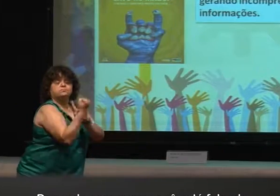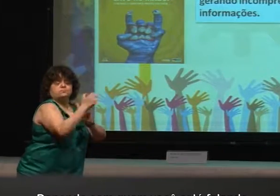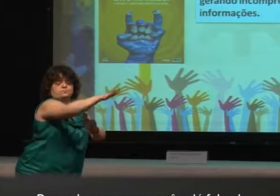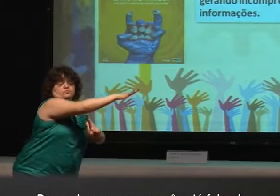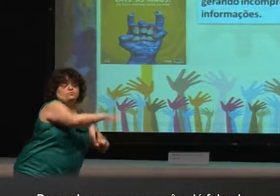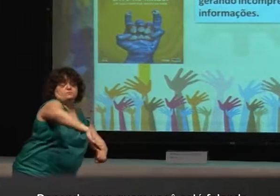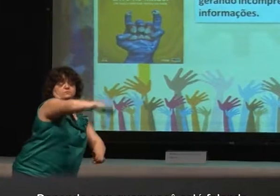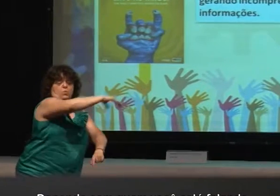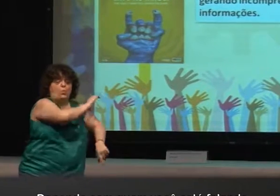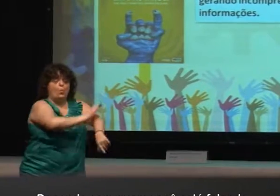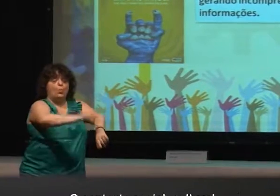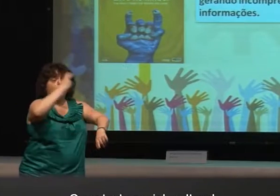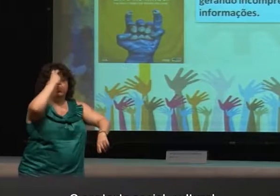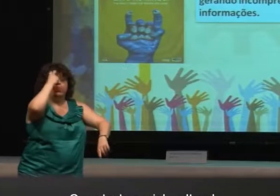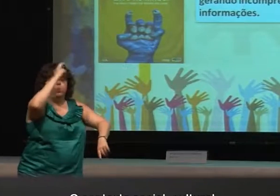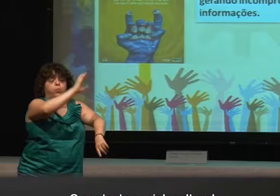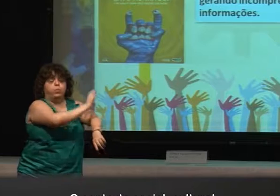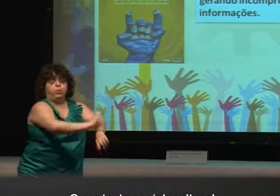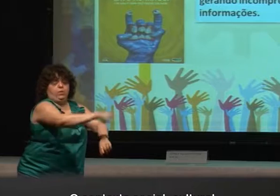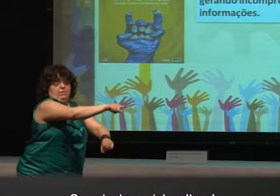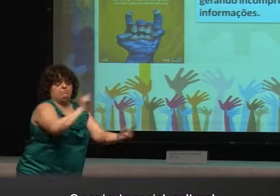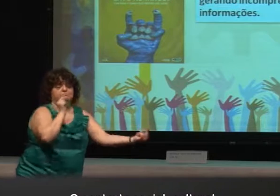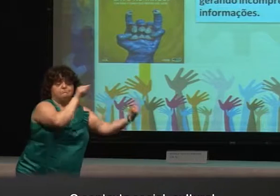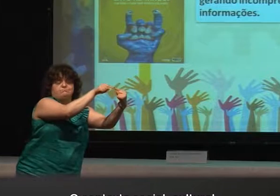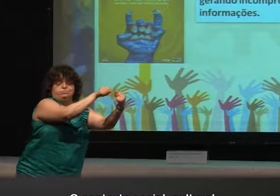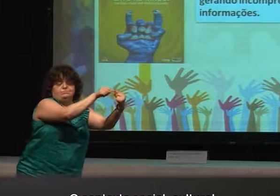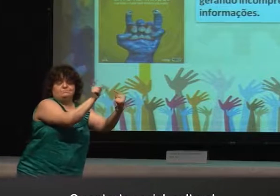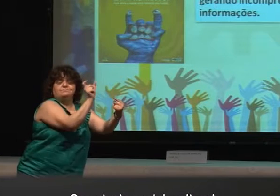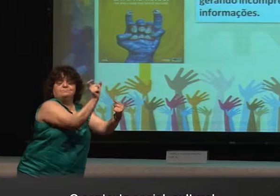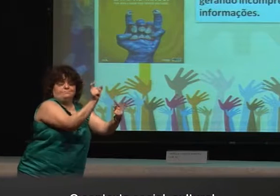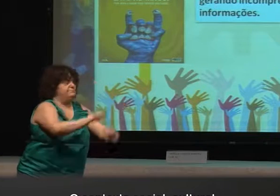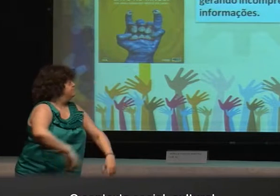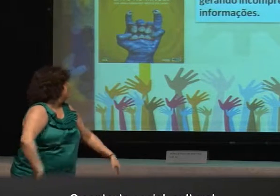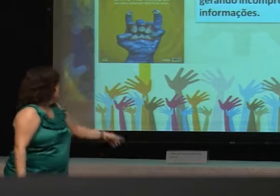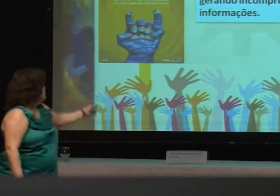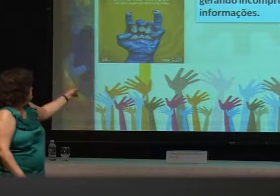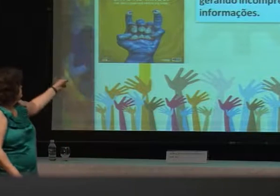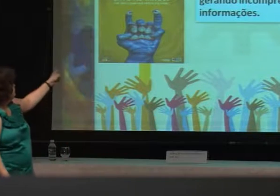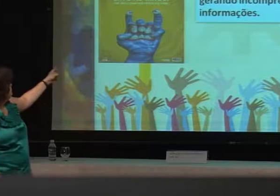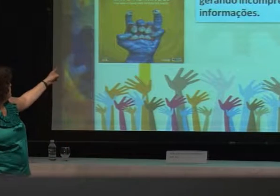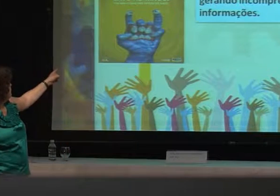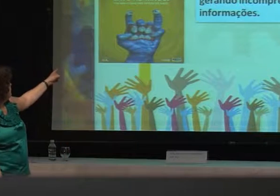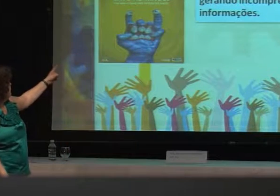está falando, o contexto social, cultural.